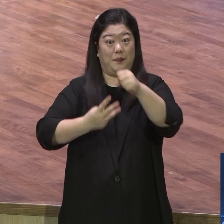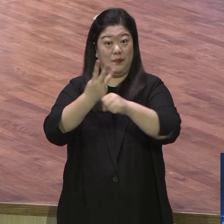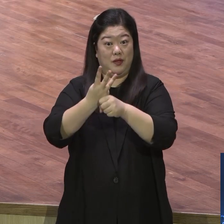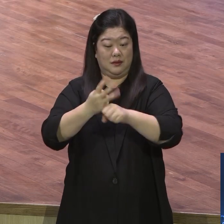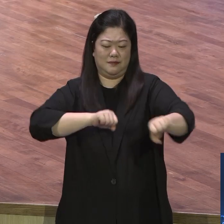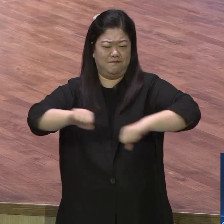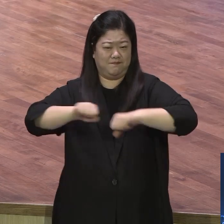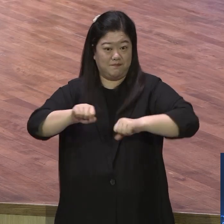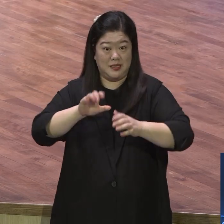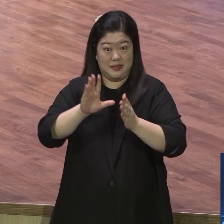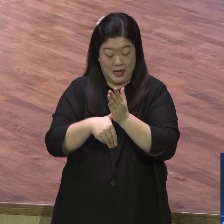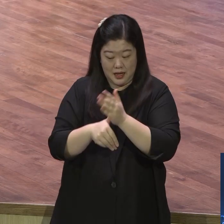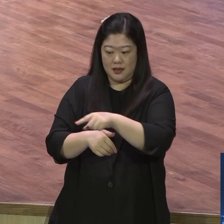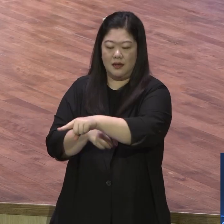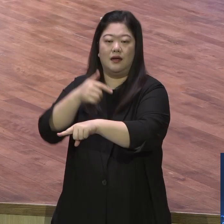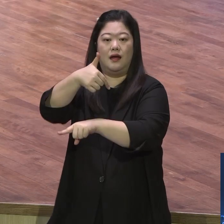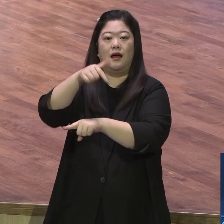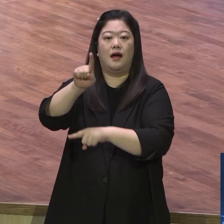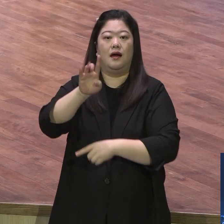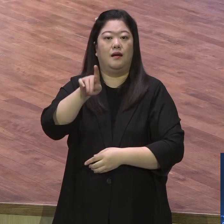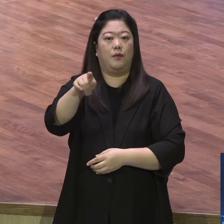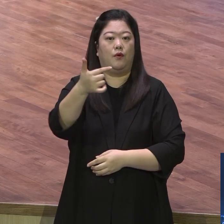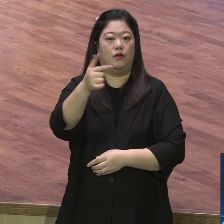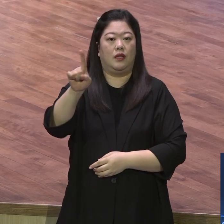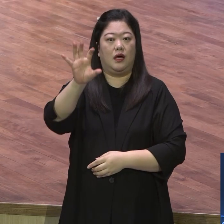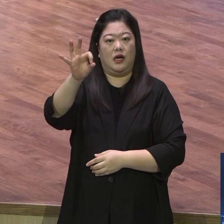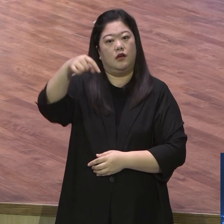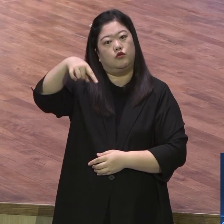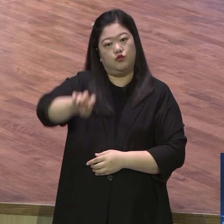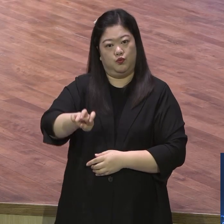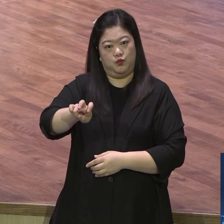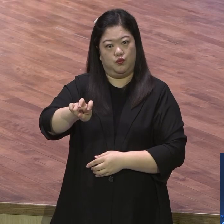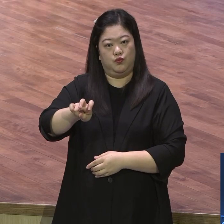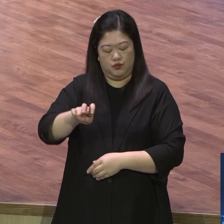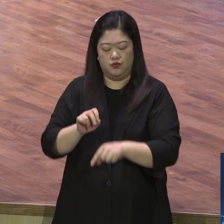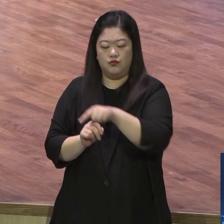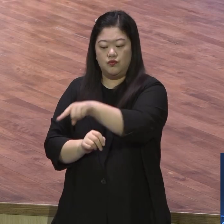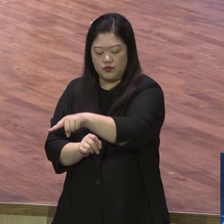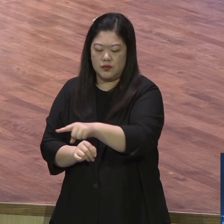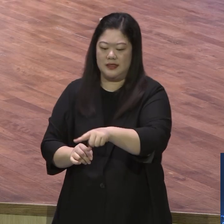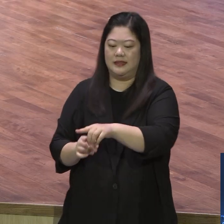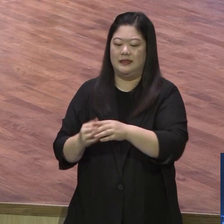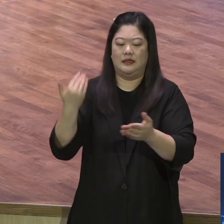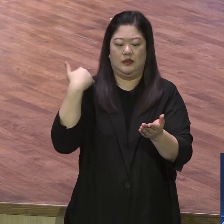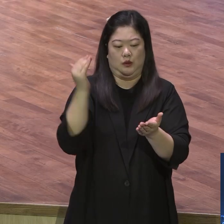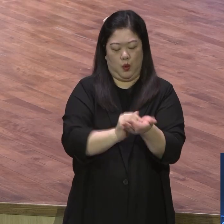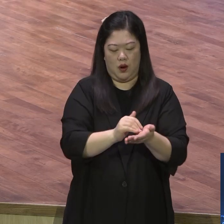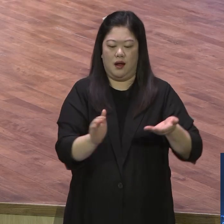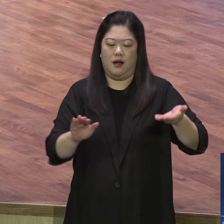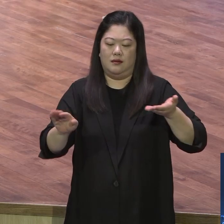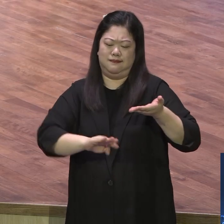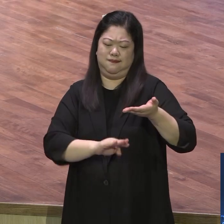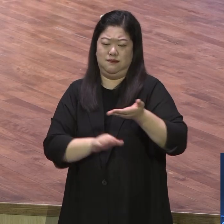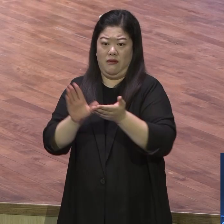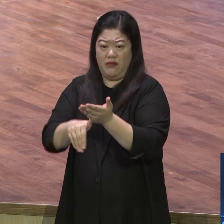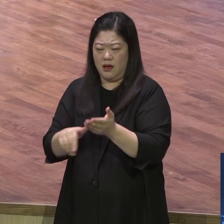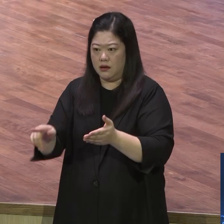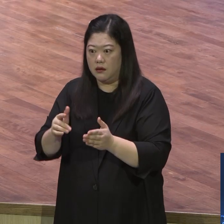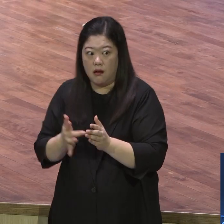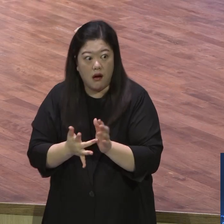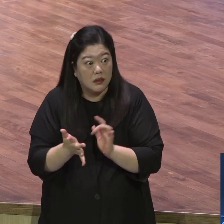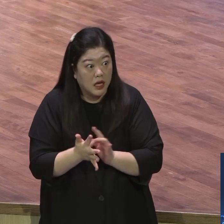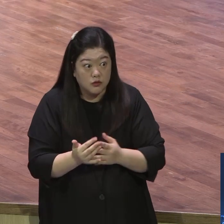예수님께서 돌아오신다니까 돌아오시는 소문이 나니까 또 사람들이 확